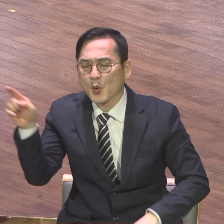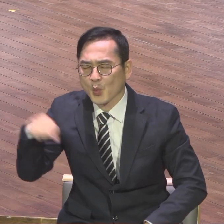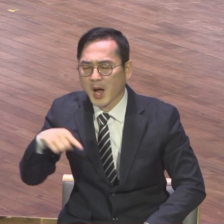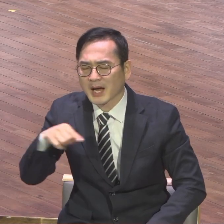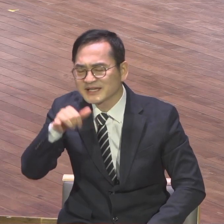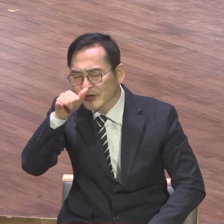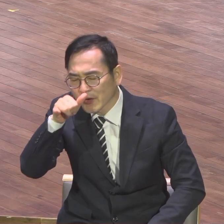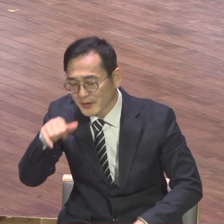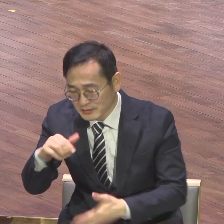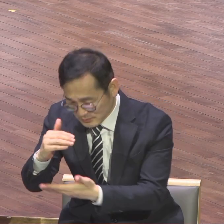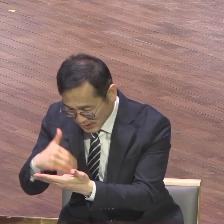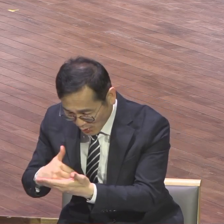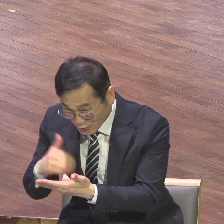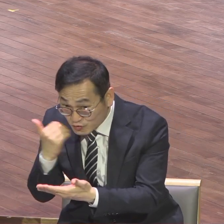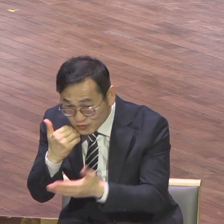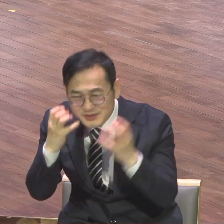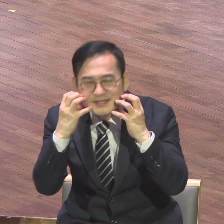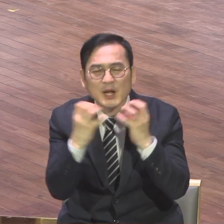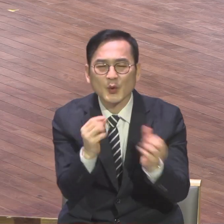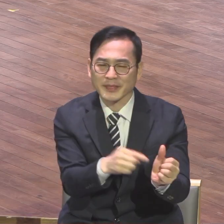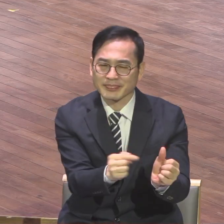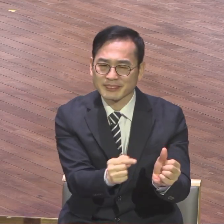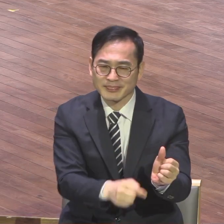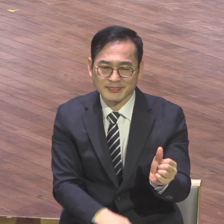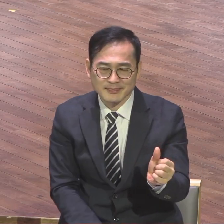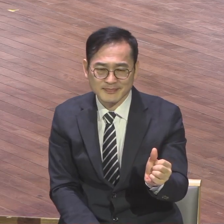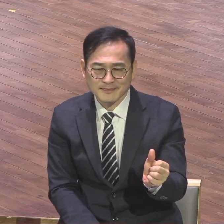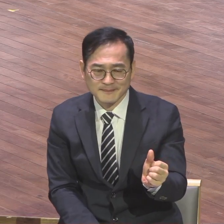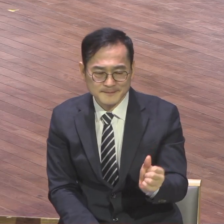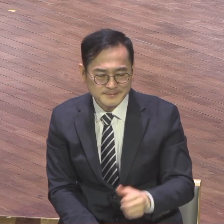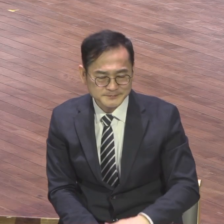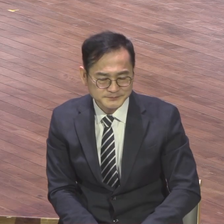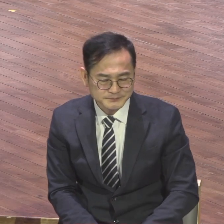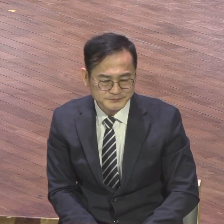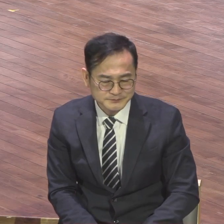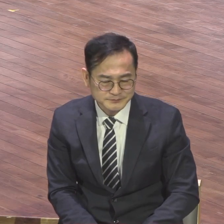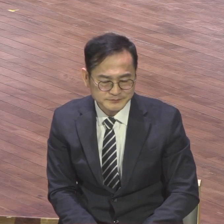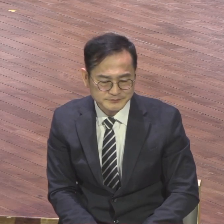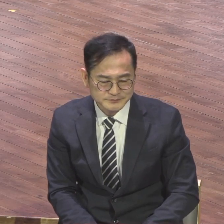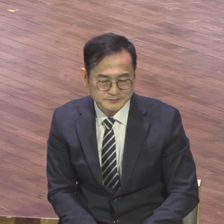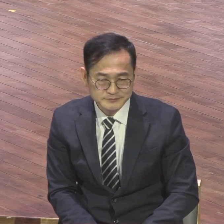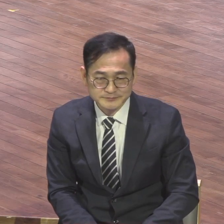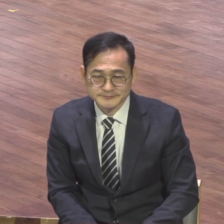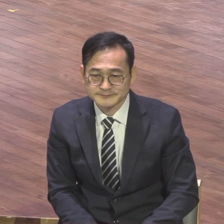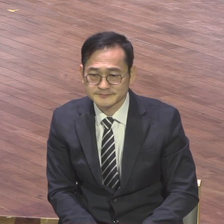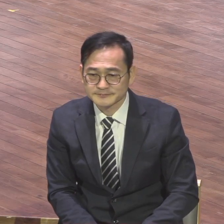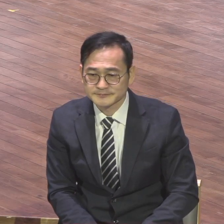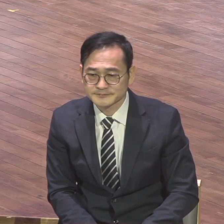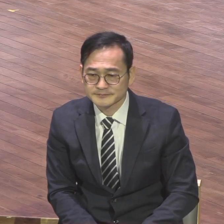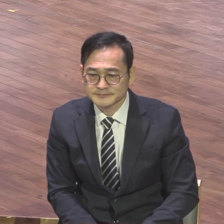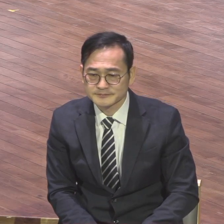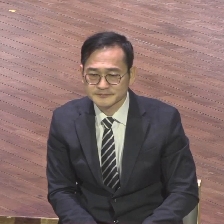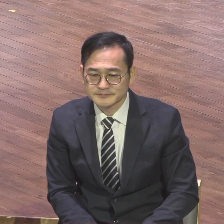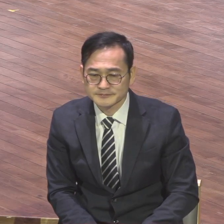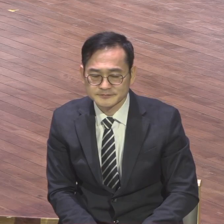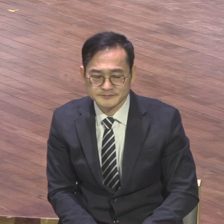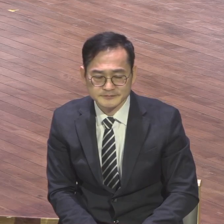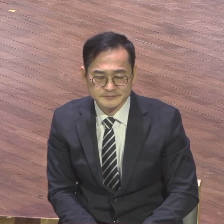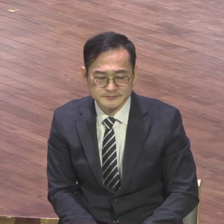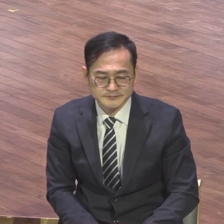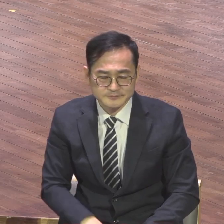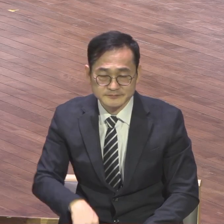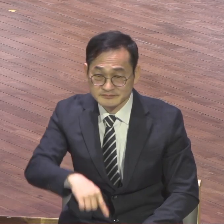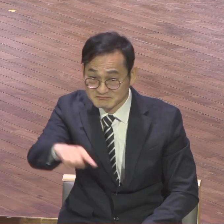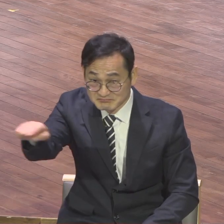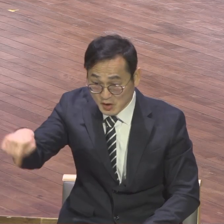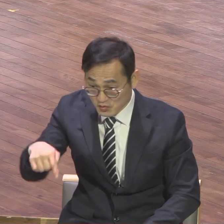특징을 보면요, 미리 예언하시고 예언을 미리 선지자를 통하여 주의 종들을 통하여 예언하고 예언된 약속이